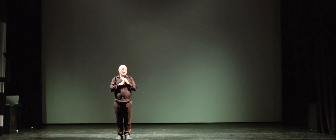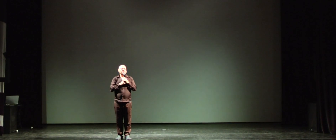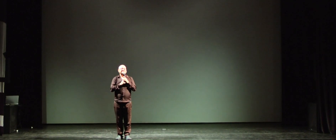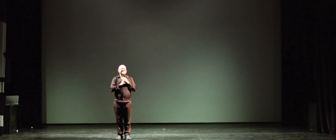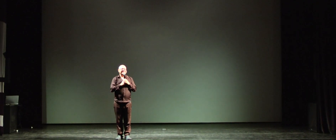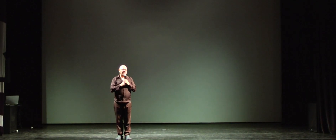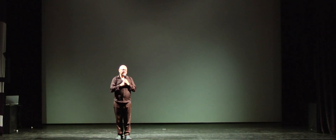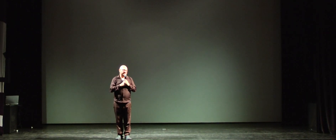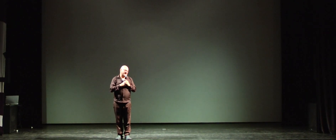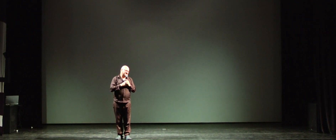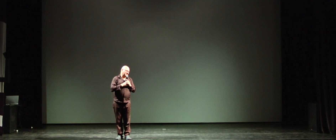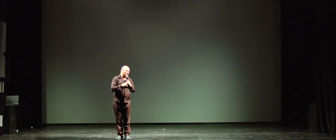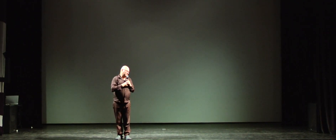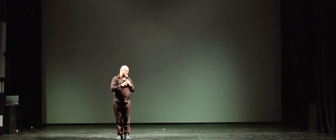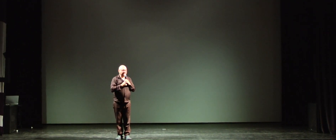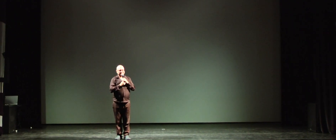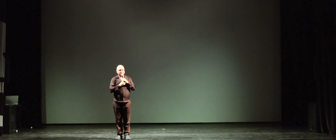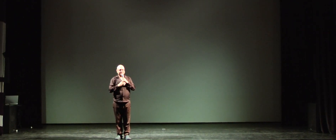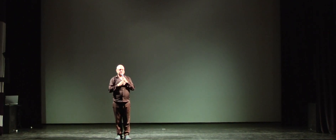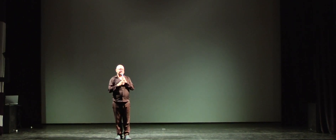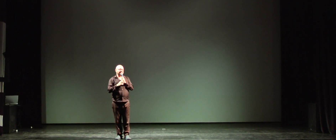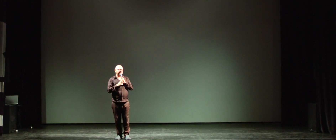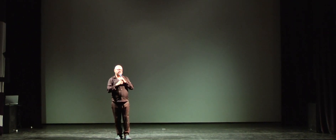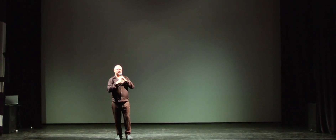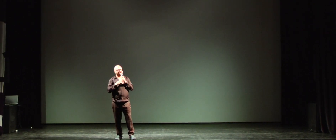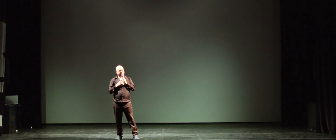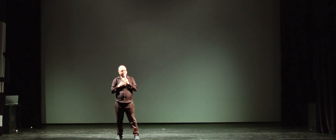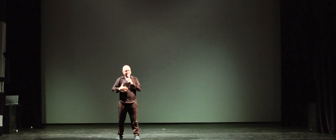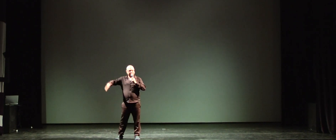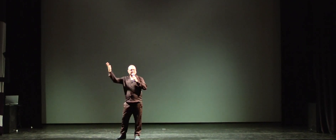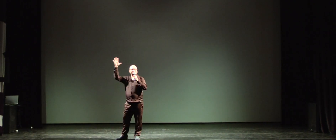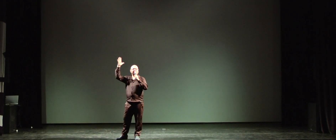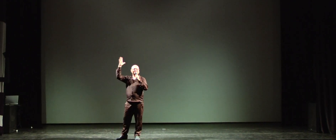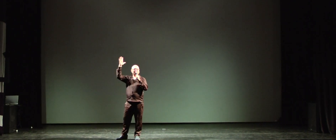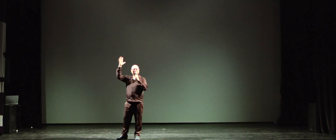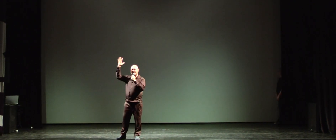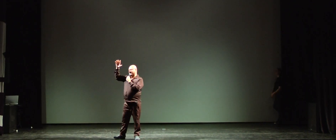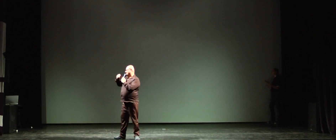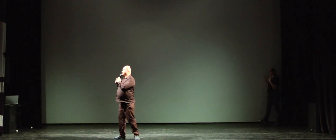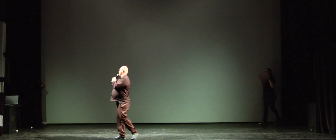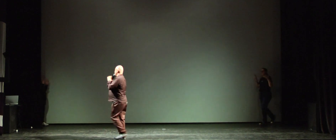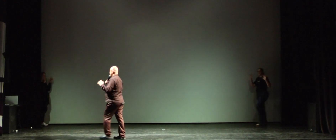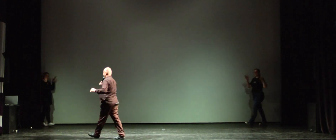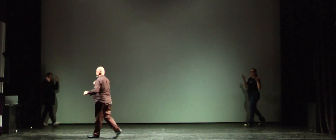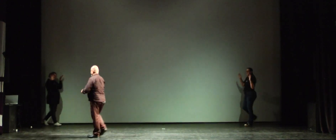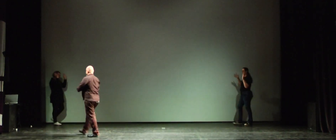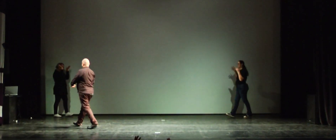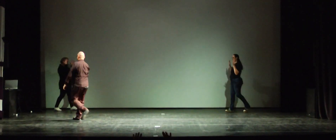os intérpretes e as intérpretes dessa noite do Ateliê de Arte com Libras. Palmas em Libras para eles. Vamos lá, galera!